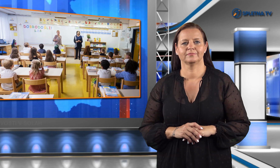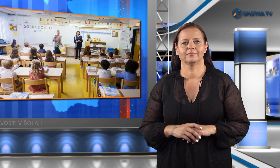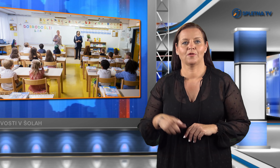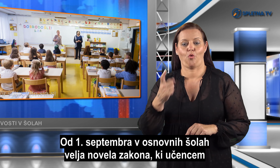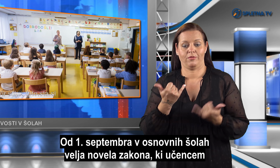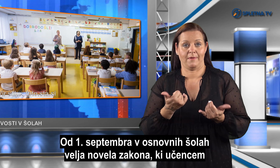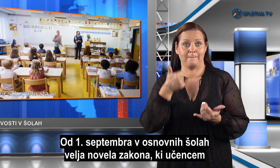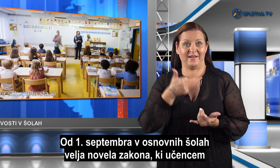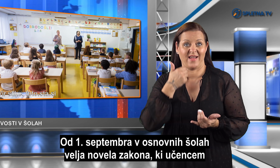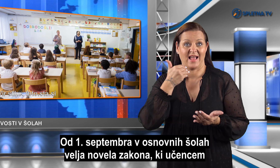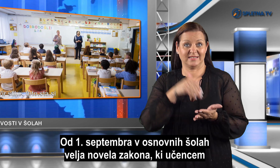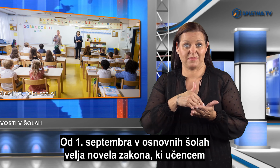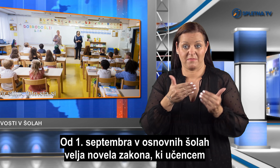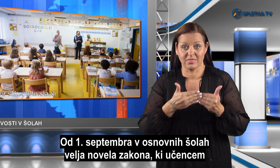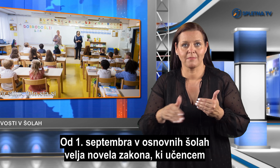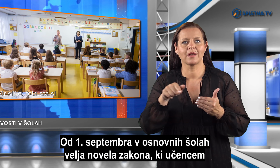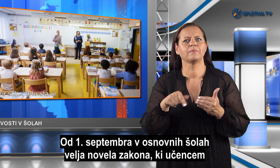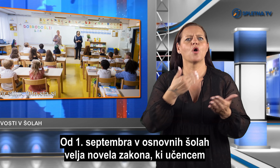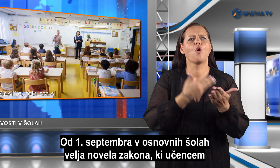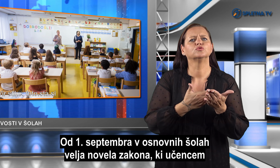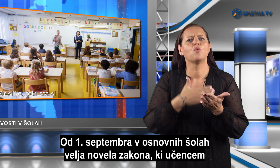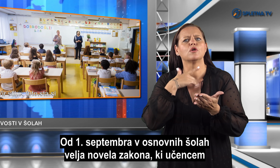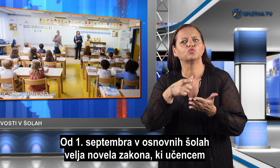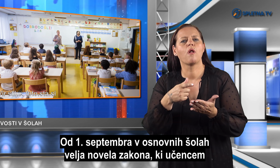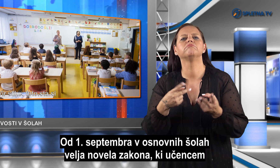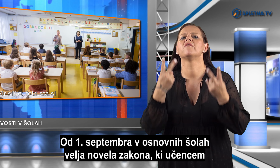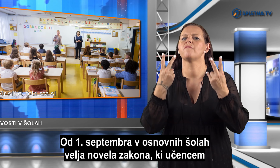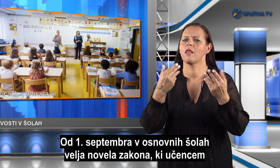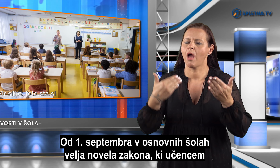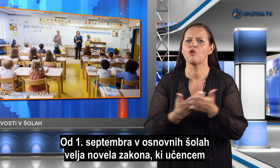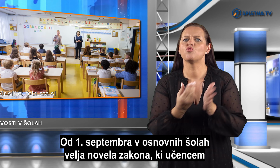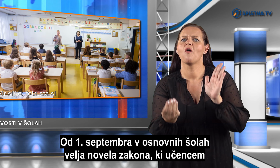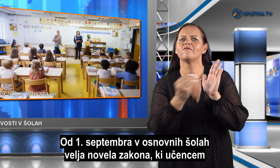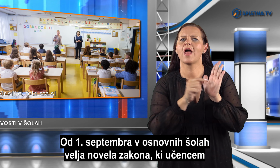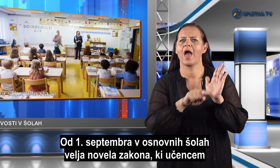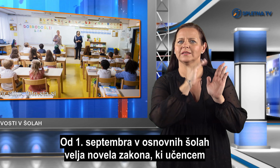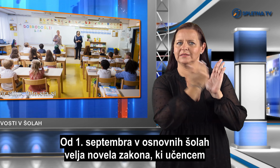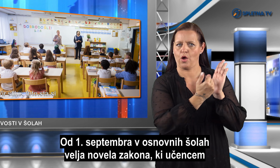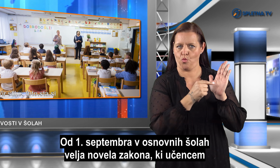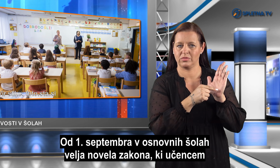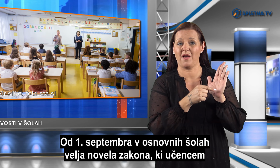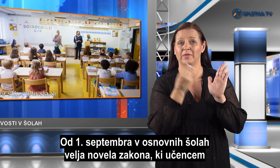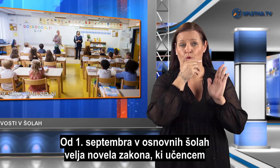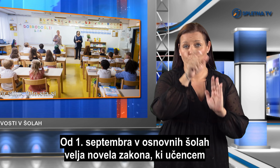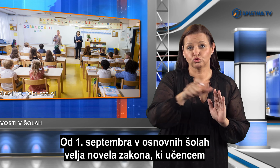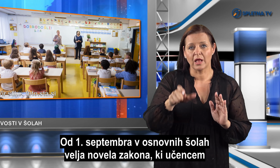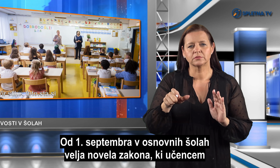Od 1. septembra v osnovnih šolah velja novela zakona, ki učencem omejuje uporabo elektronskih